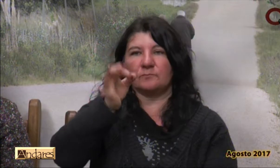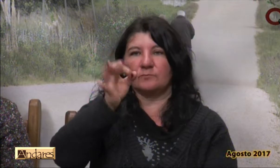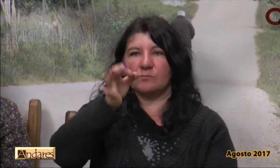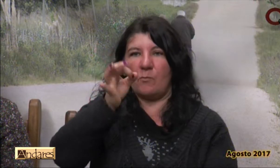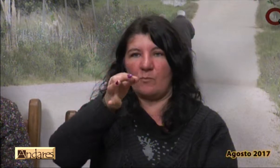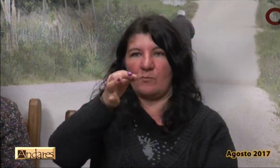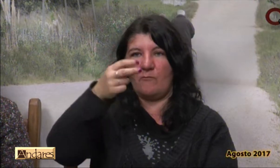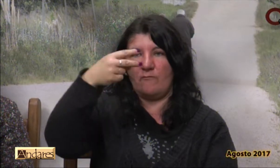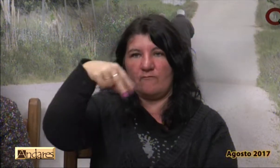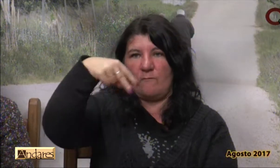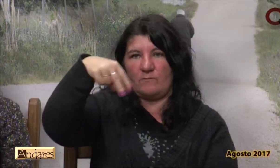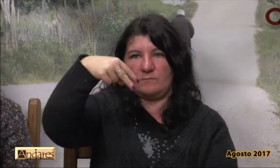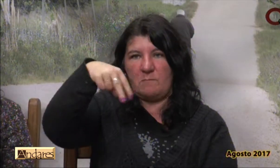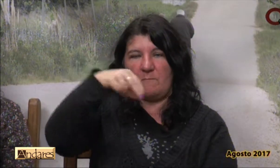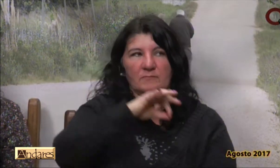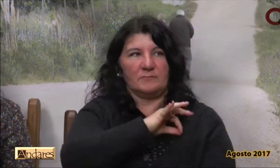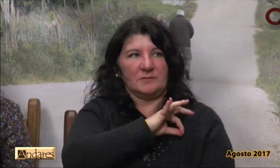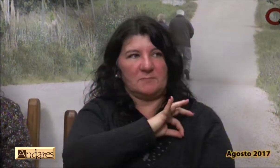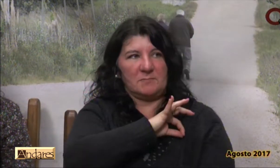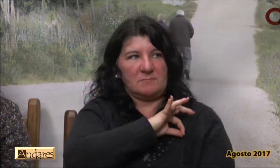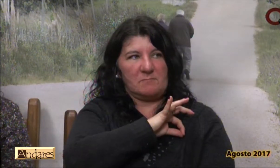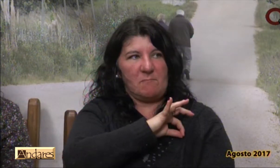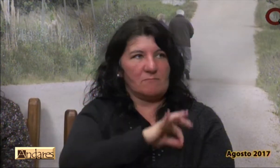Octubre Noviembre Y Diciembre